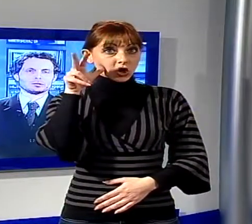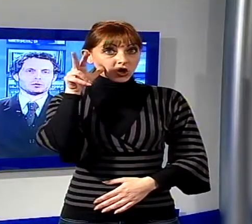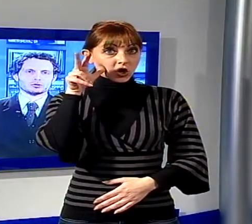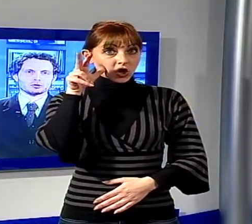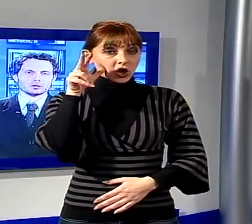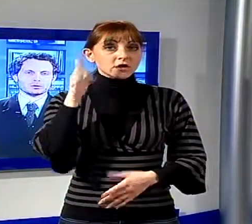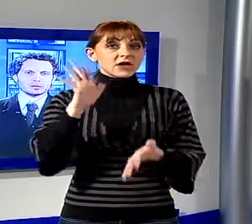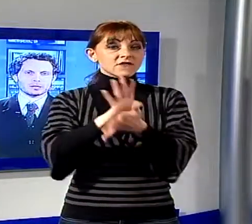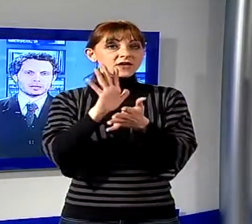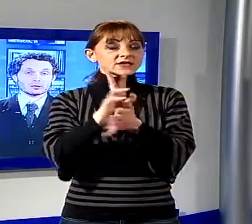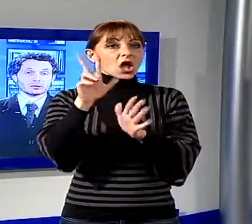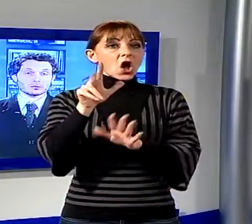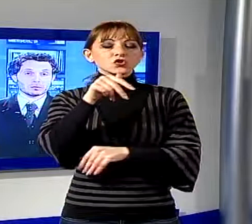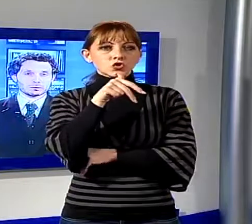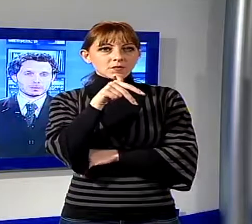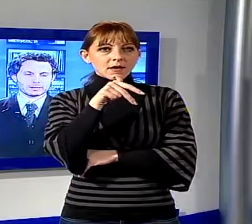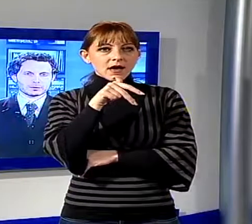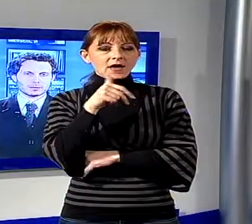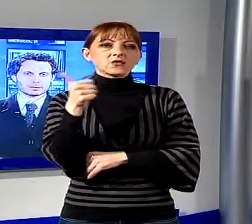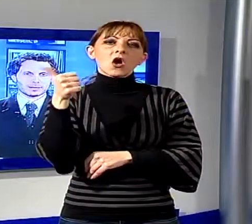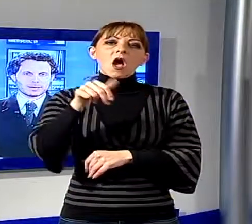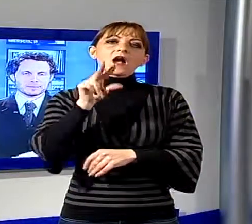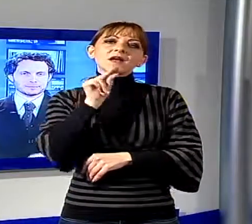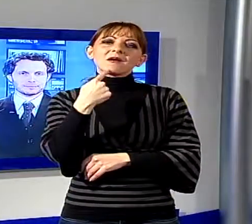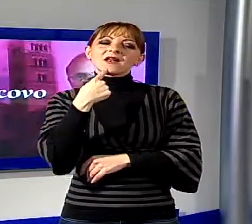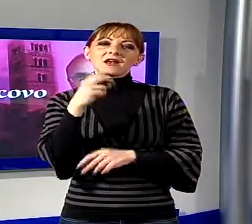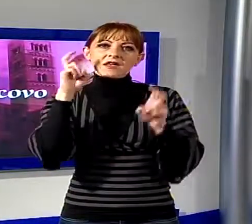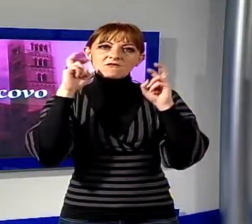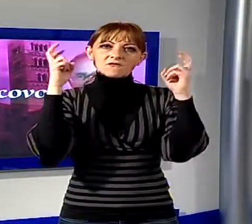l'appuntamento di oggi con l'arcivescovo di Lucca, Italo Castellani.